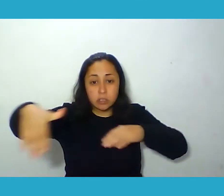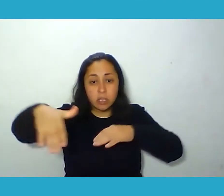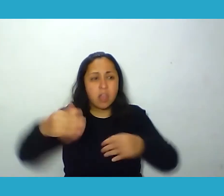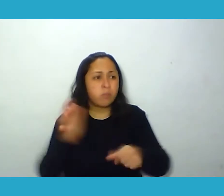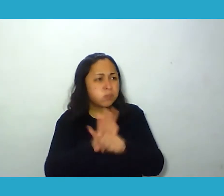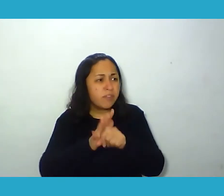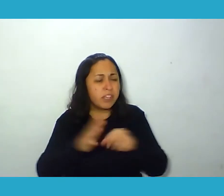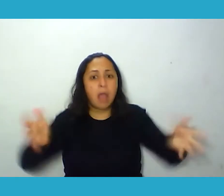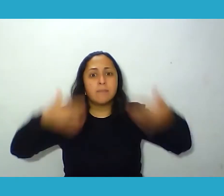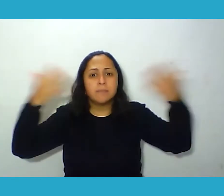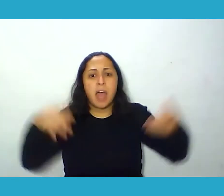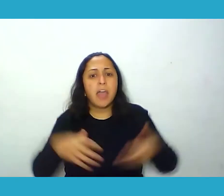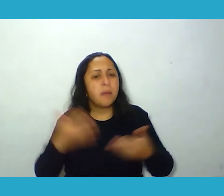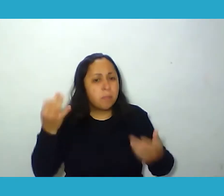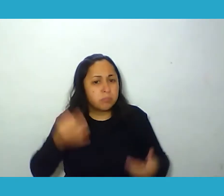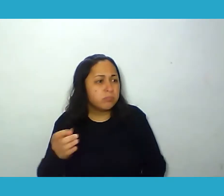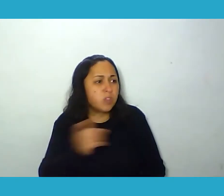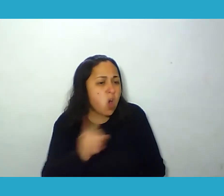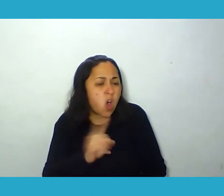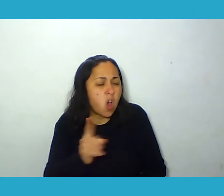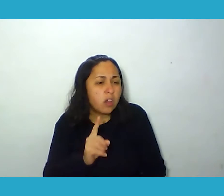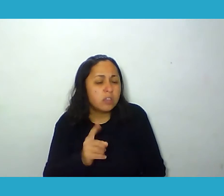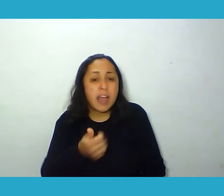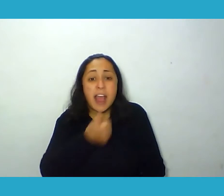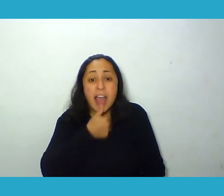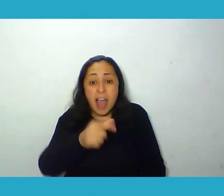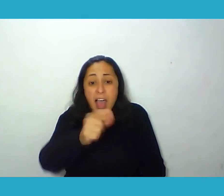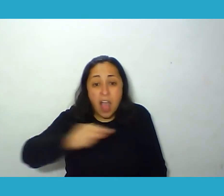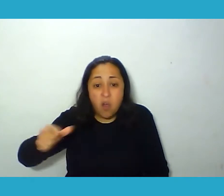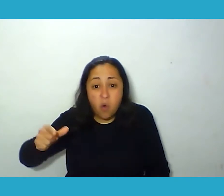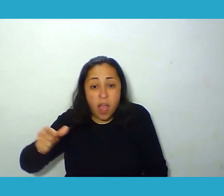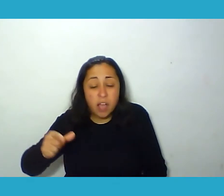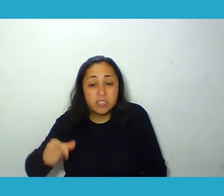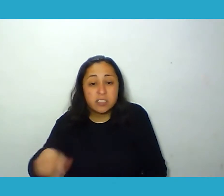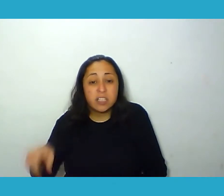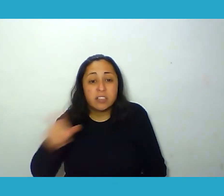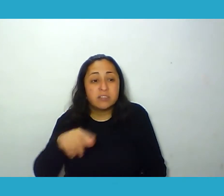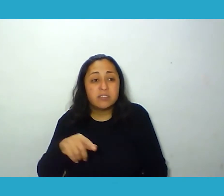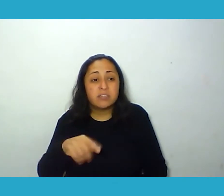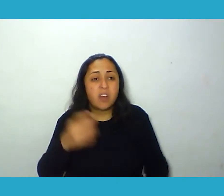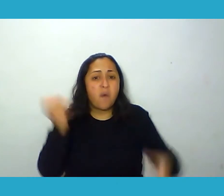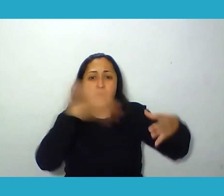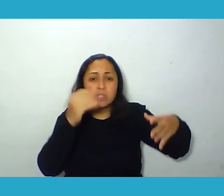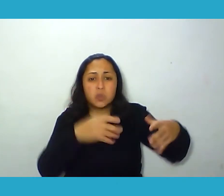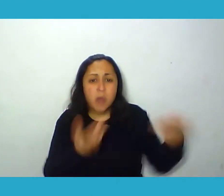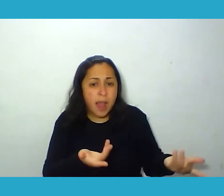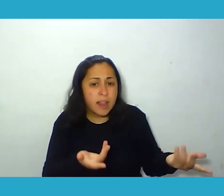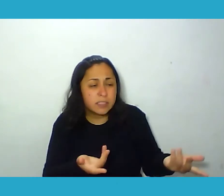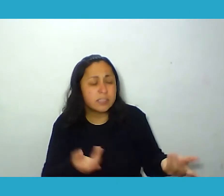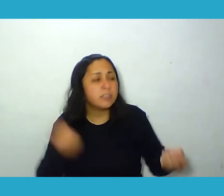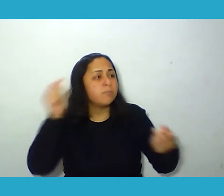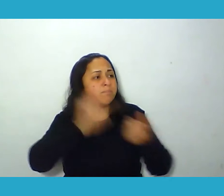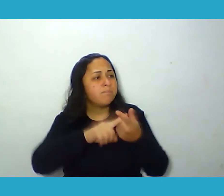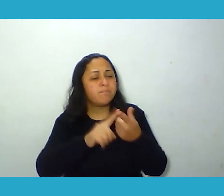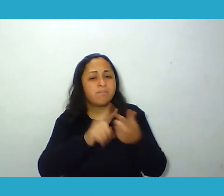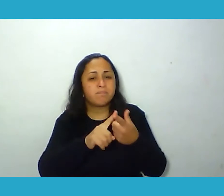aire? Luego manifiesta que el efecto regulador del agua ya no estabiliza los basurales. Enumera y critica